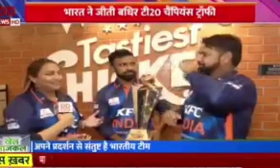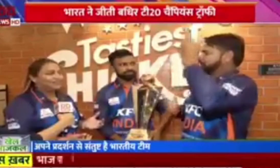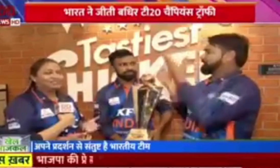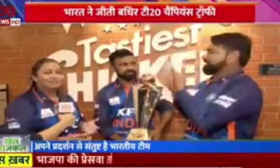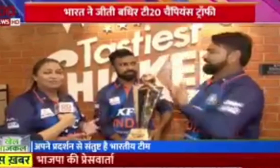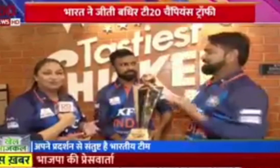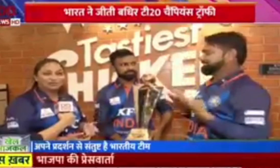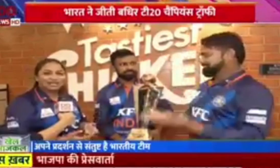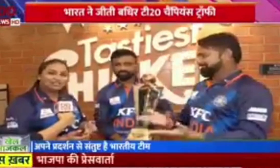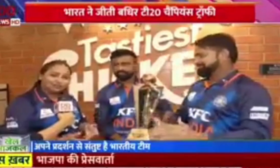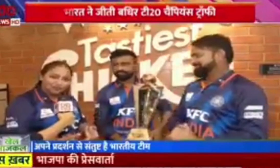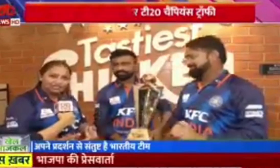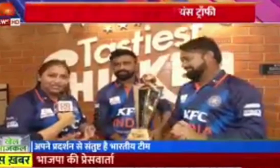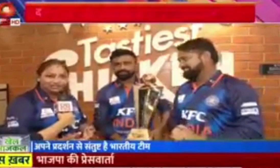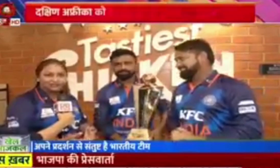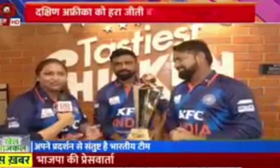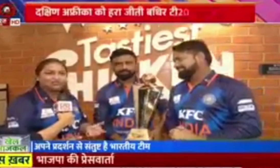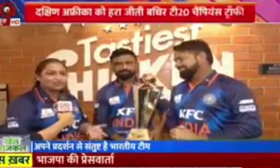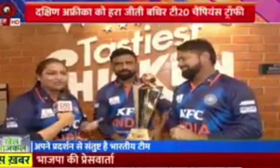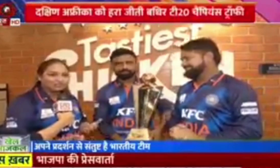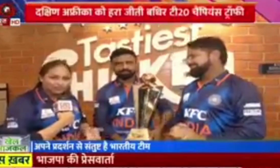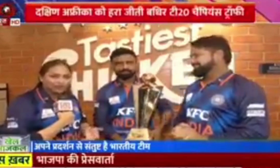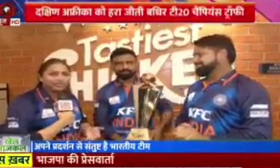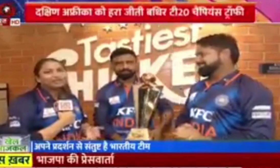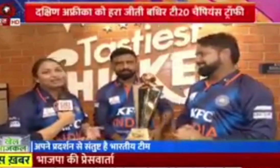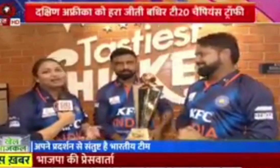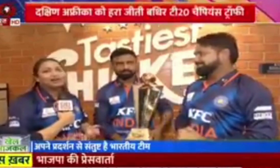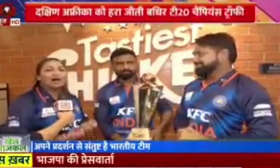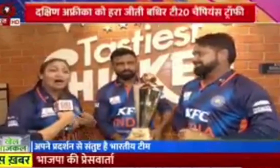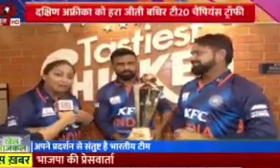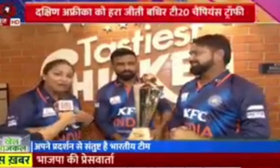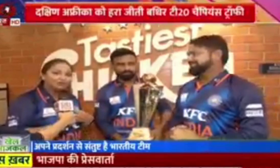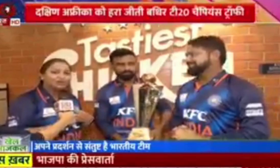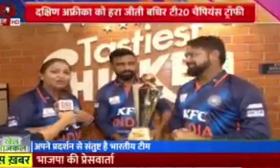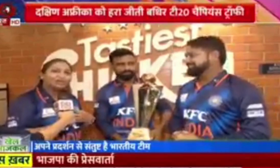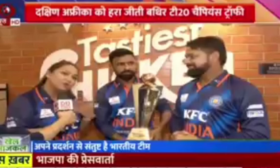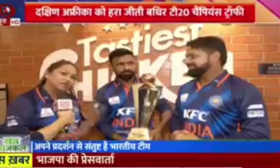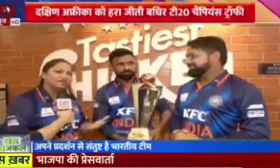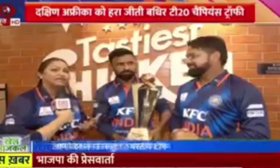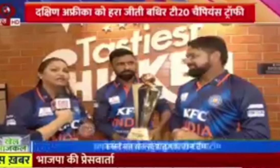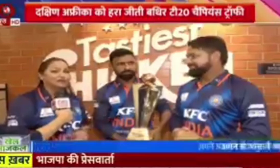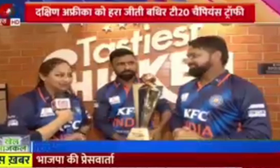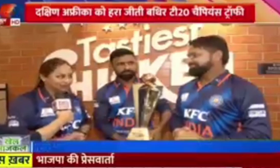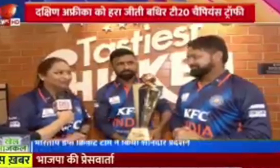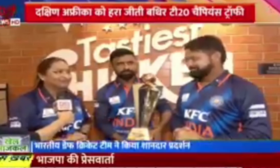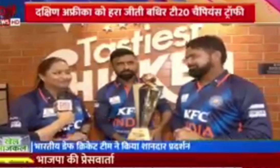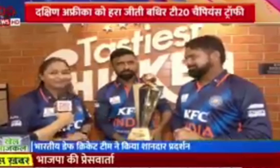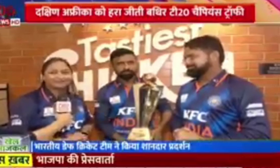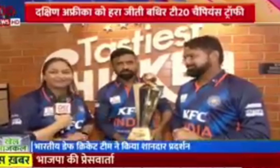और मैं सबको थैंक यू बोलना चाहता हूँ जिन्होंने हमें सपोर्ट किया। हम बहुत प्राउड है, हमारी इंडिया बहुत प्राउड है।